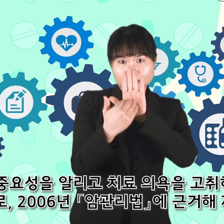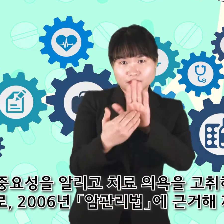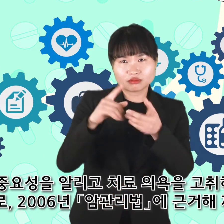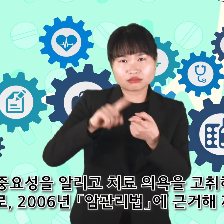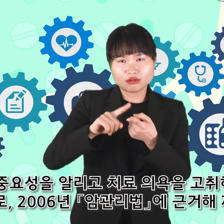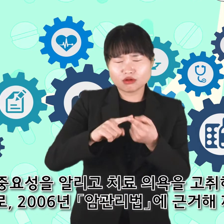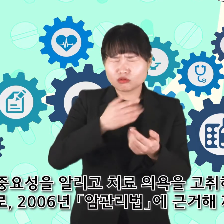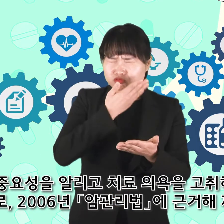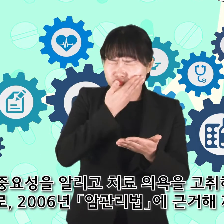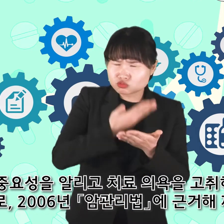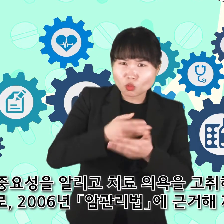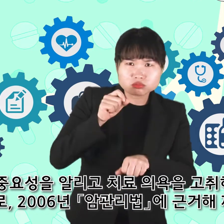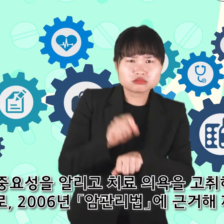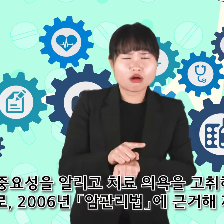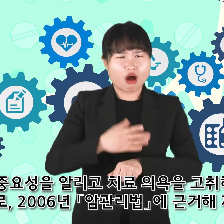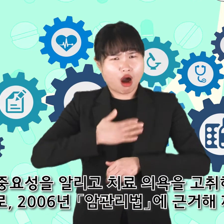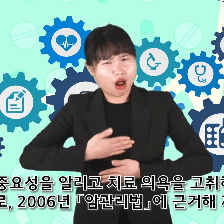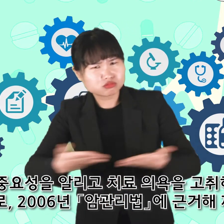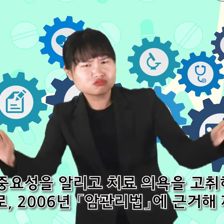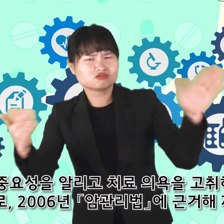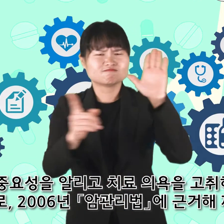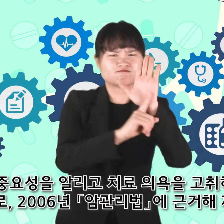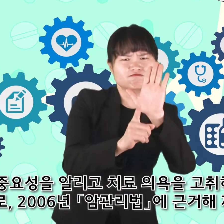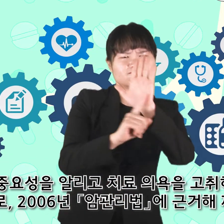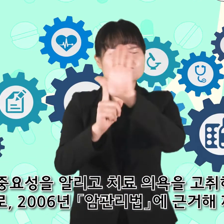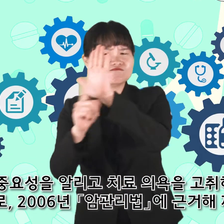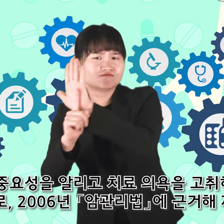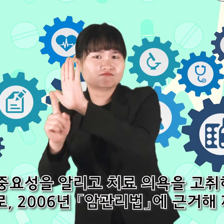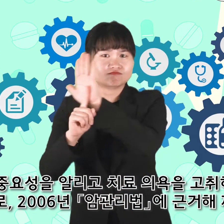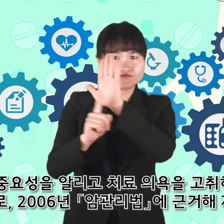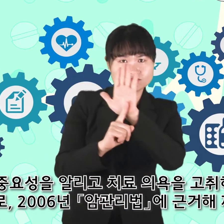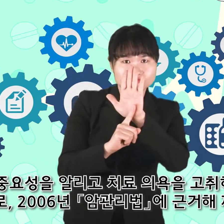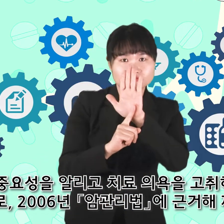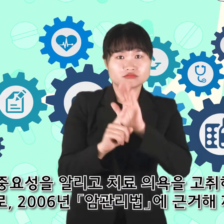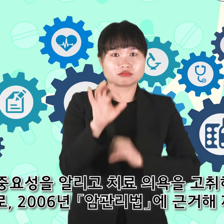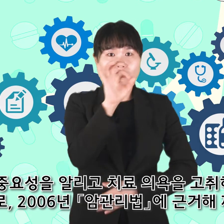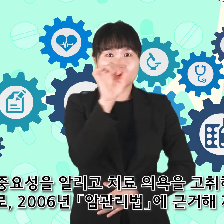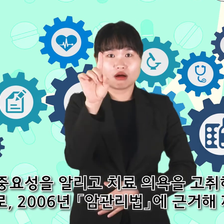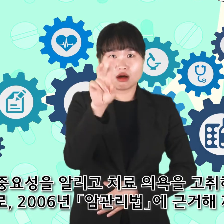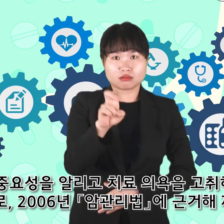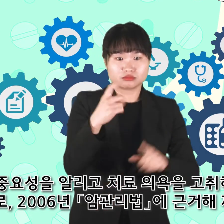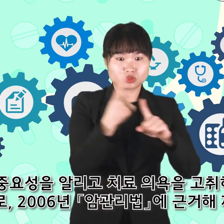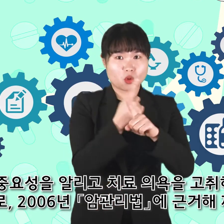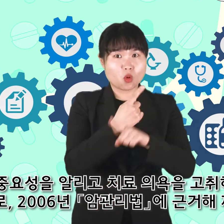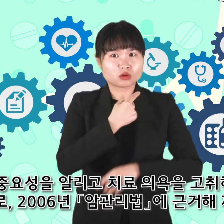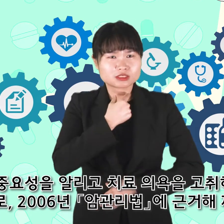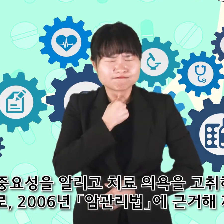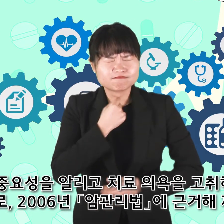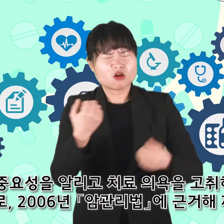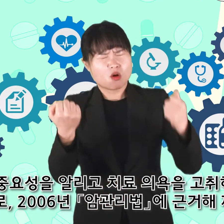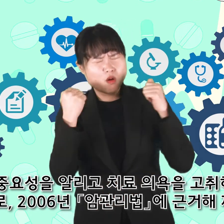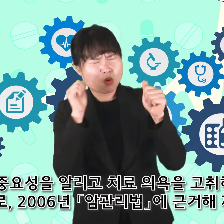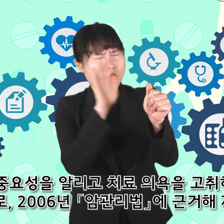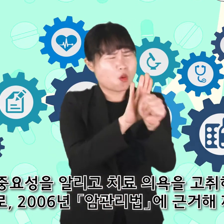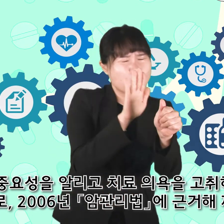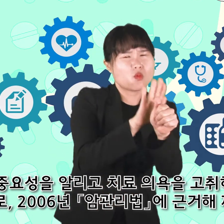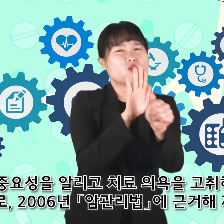암 예방의 중요성을 알리고 치료 의욕을 고취하기 위해 제정한 기념일로 2006년 암관리법에